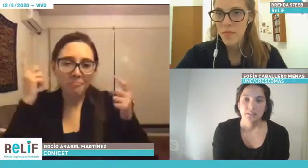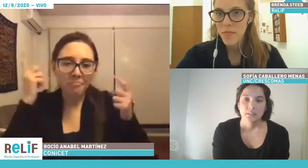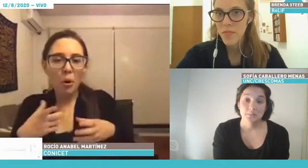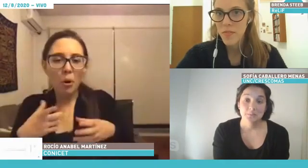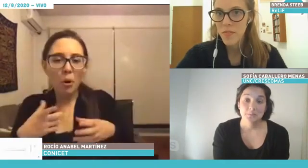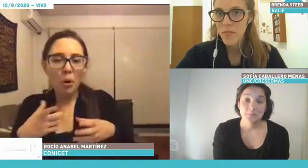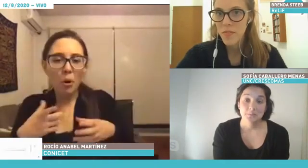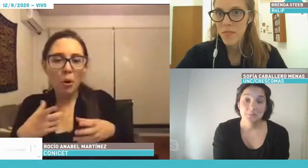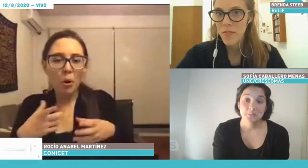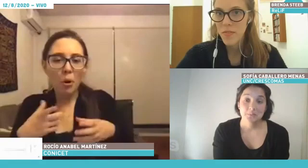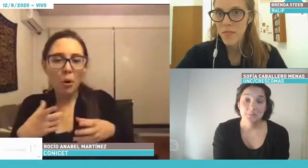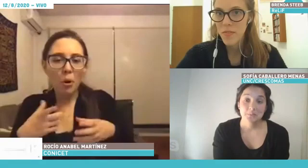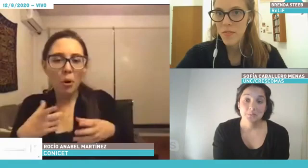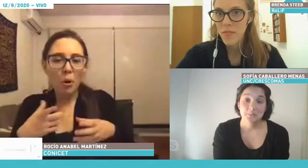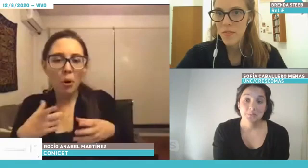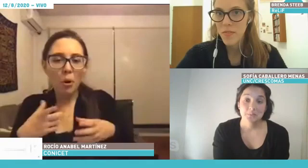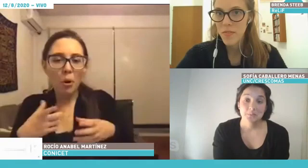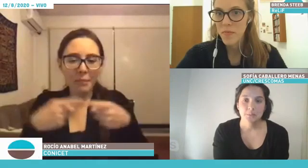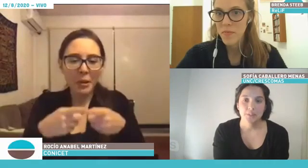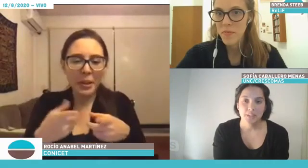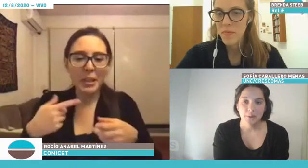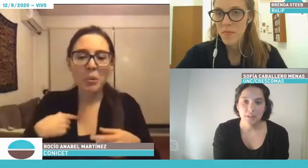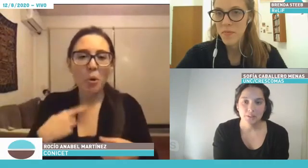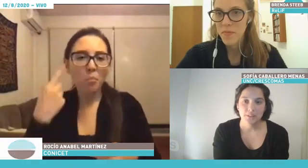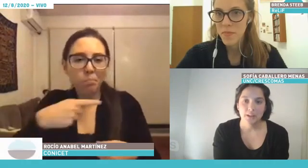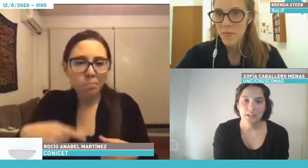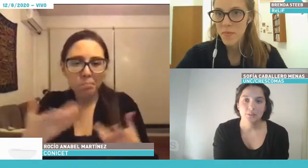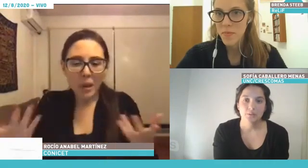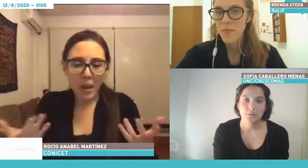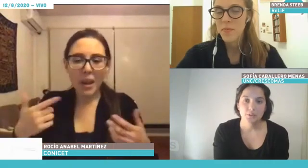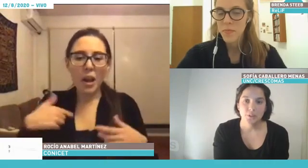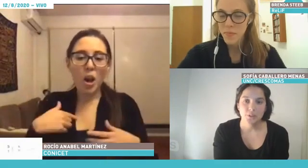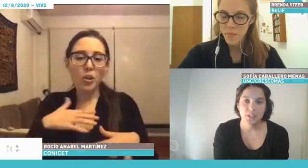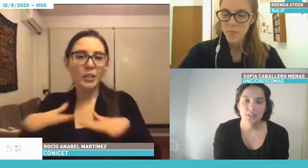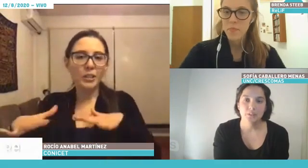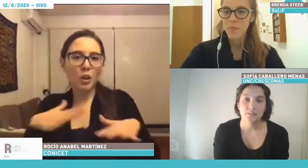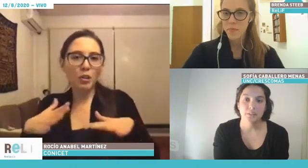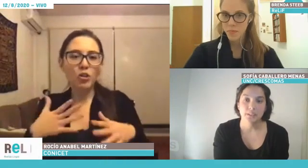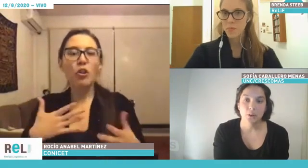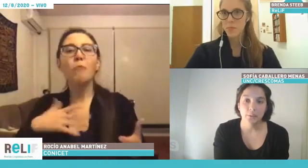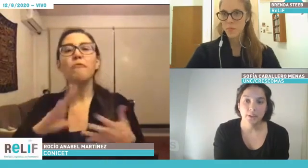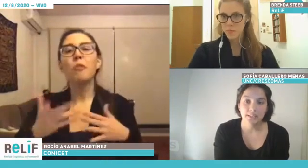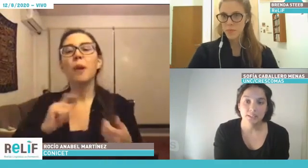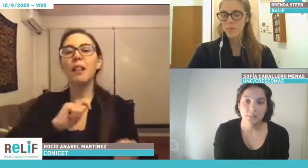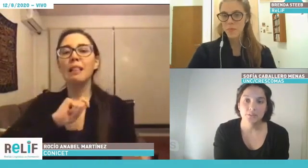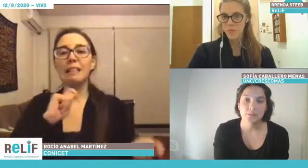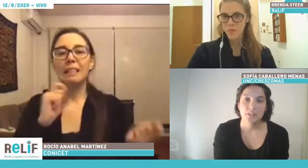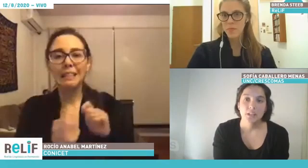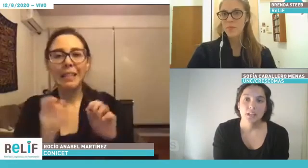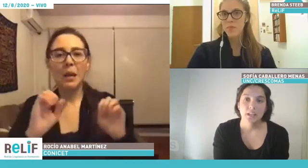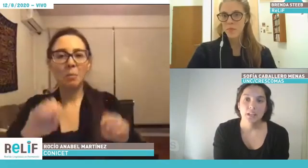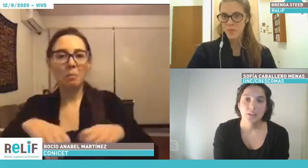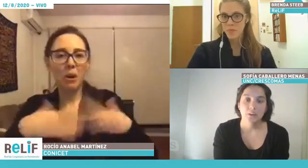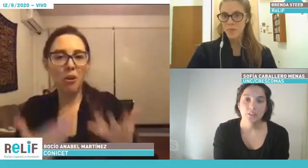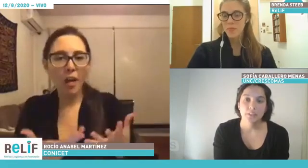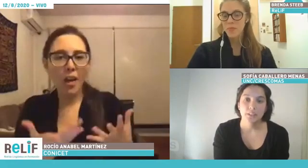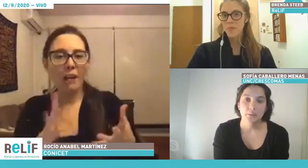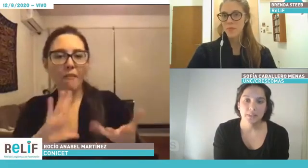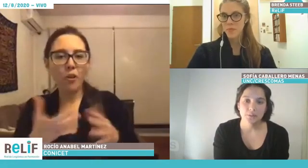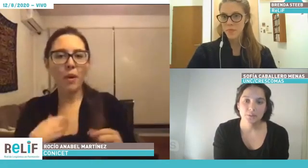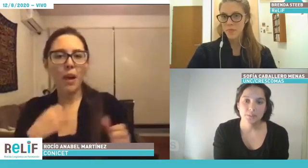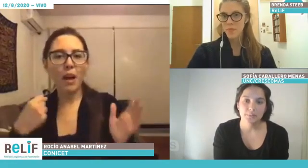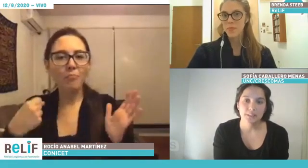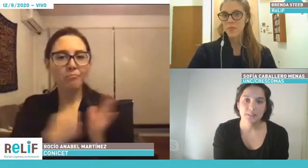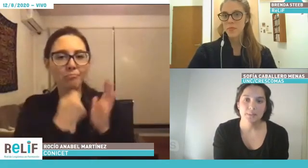Así que bueno, yo me imaginaba un poco eso, ese tipo de trabajo, trabajar con un grupo social con diferentes objetivos, con